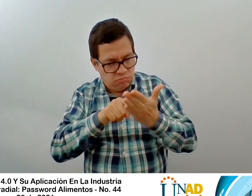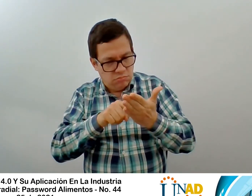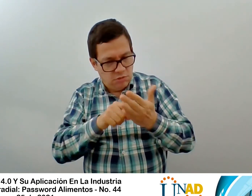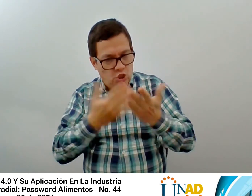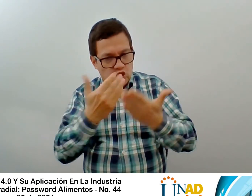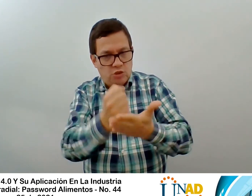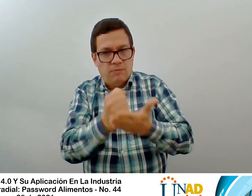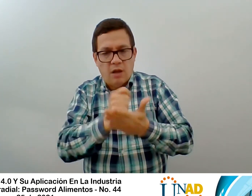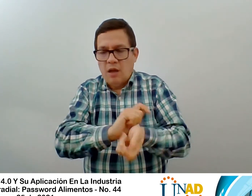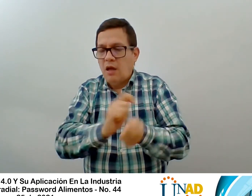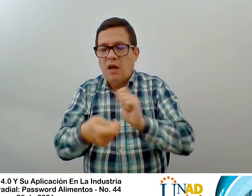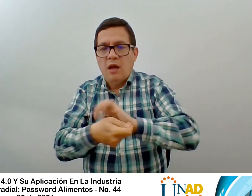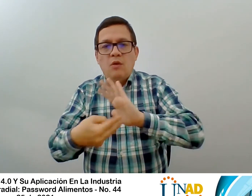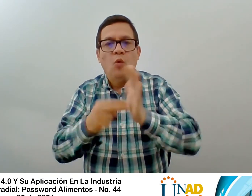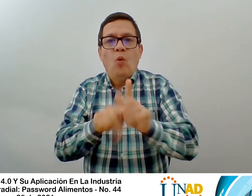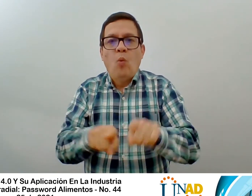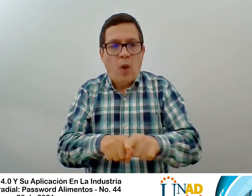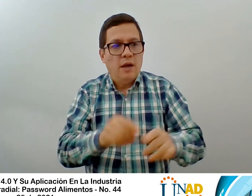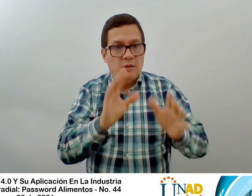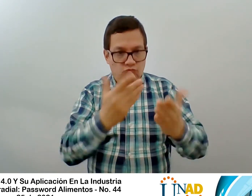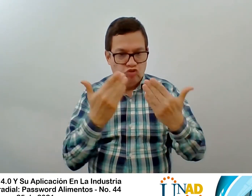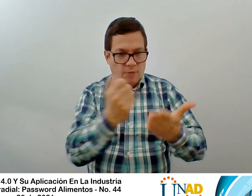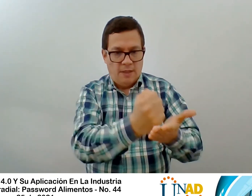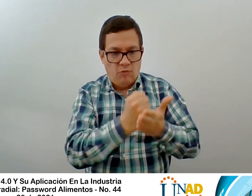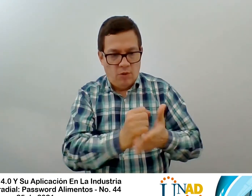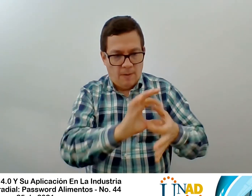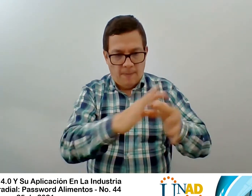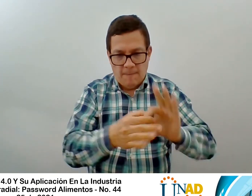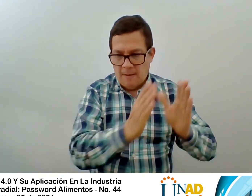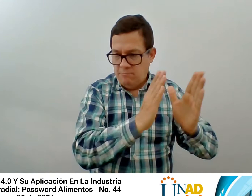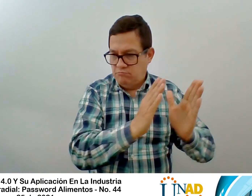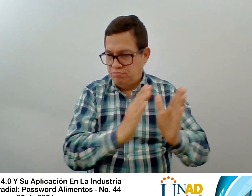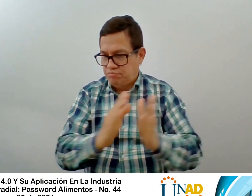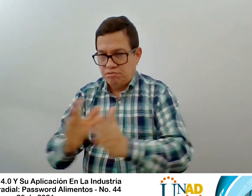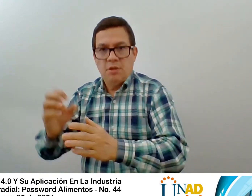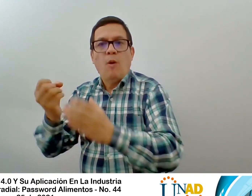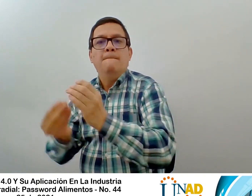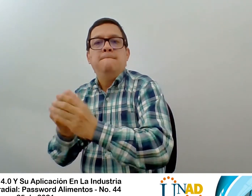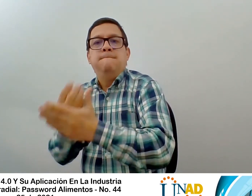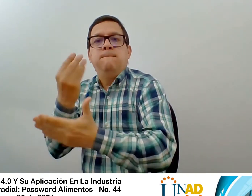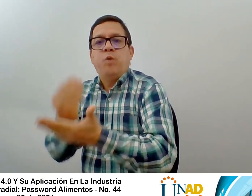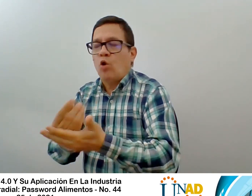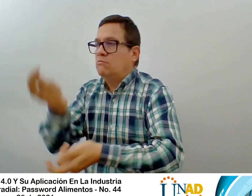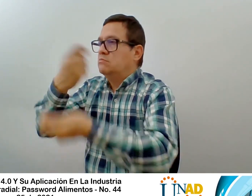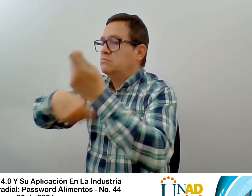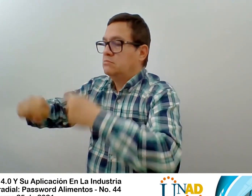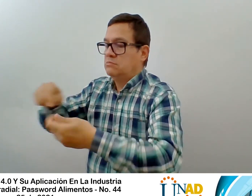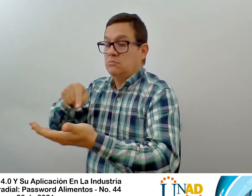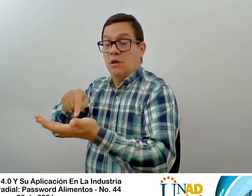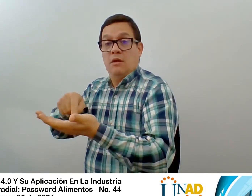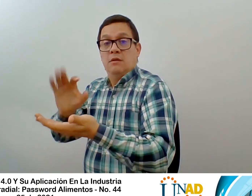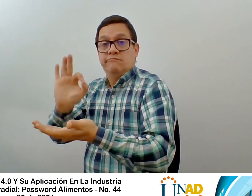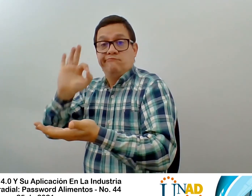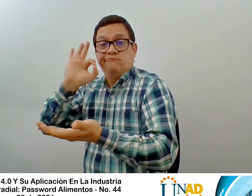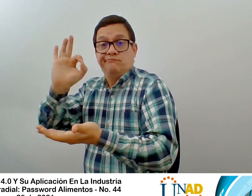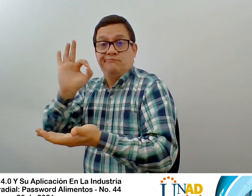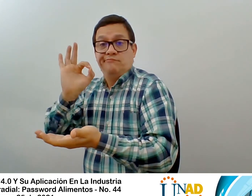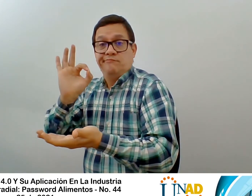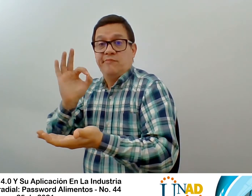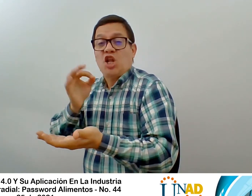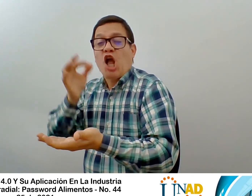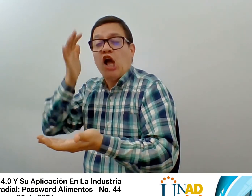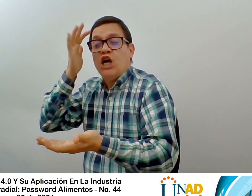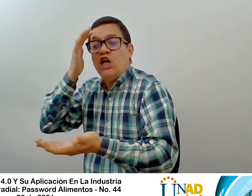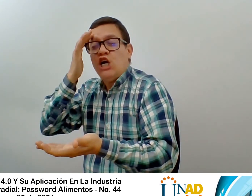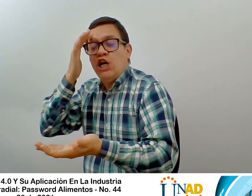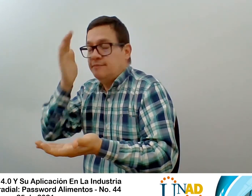traduce? Voy a tener un producto seguro, inocuo, que pueda brindar a mis consumidores. Y ya para finalizar, ingeniera, y a